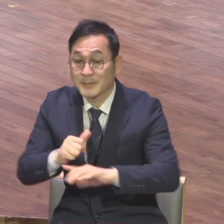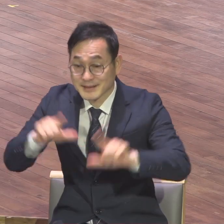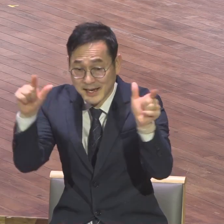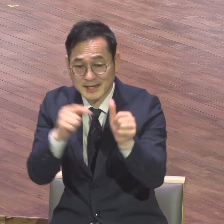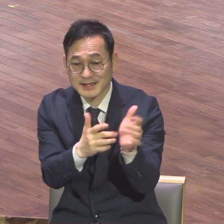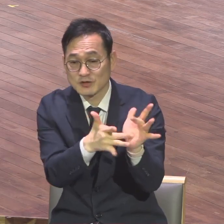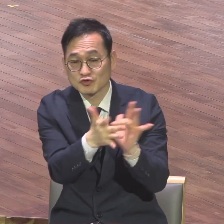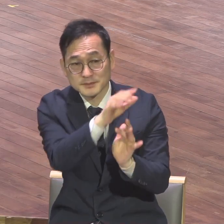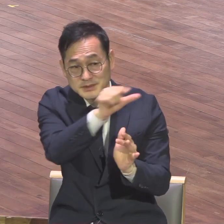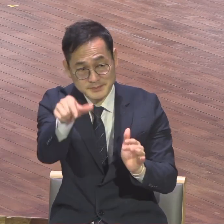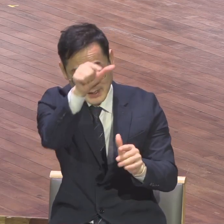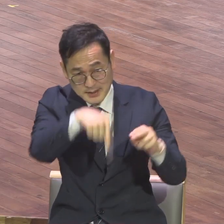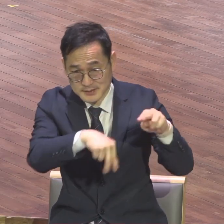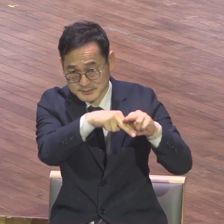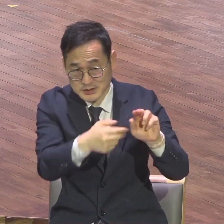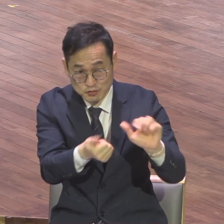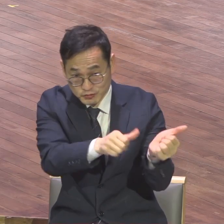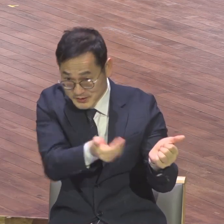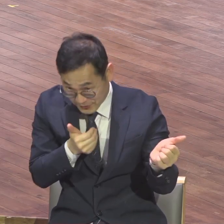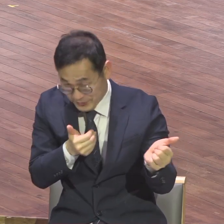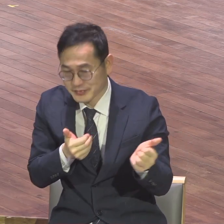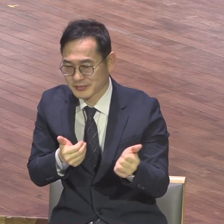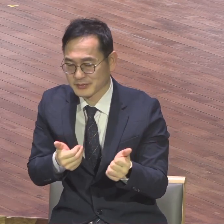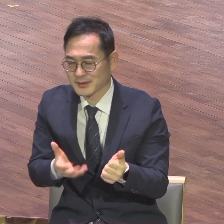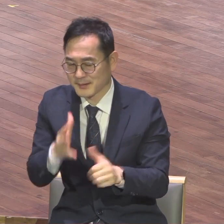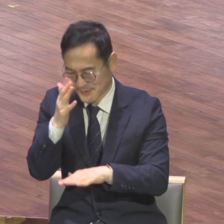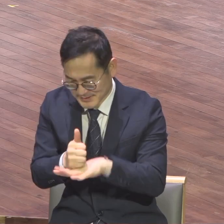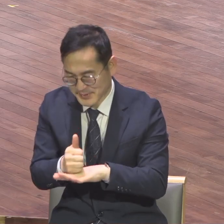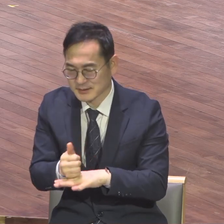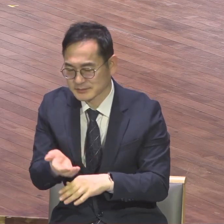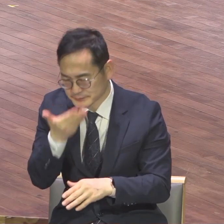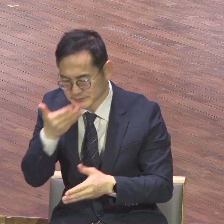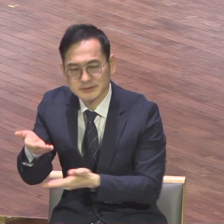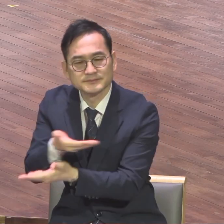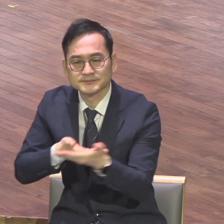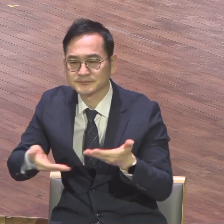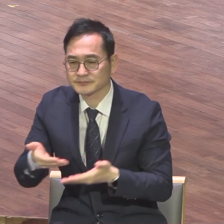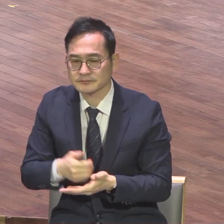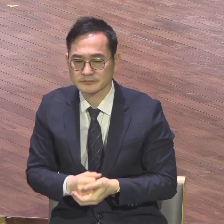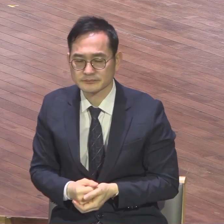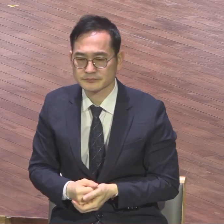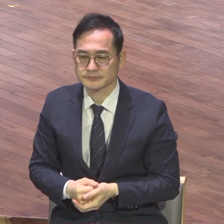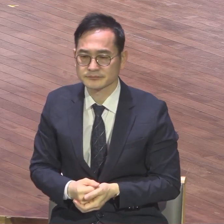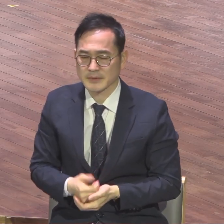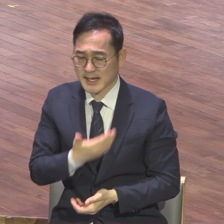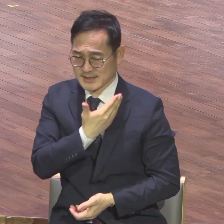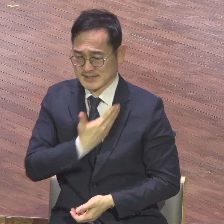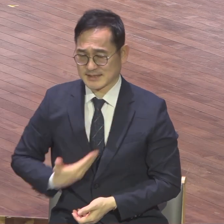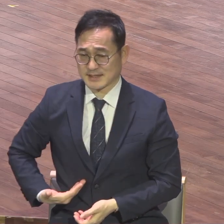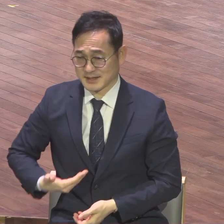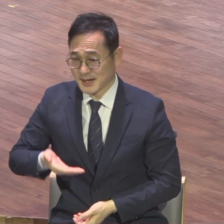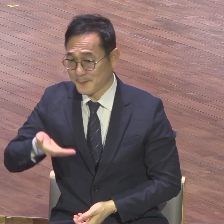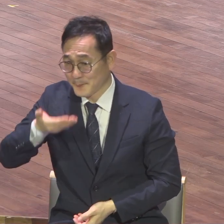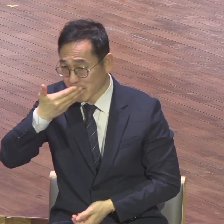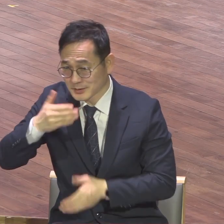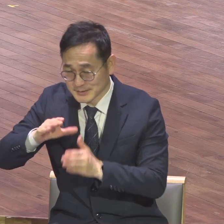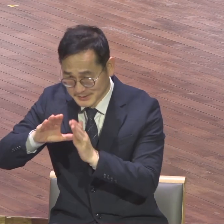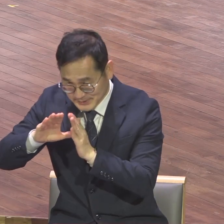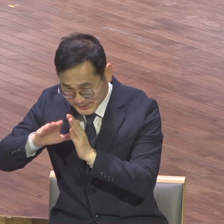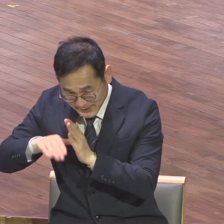최후의 만찬이었어요. 성찬식을 제정했습니다. 본문에 그들이 먹을 때라는